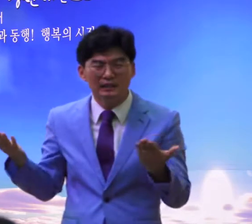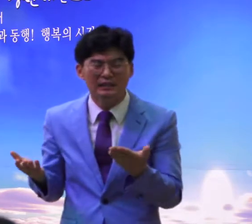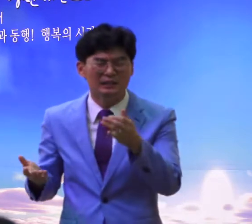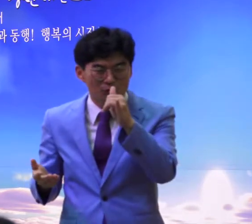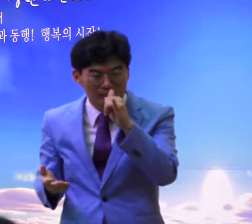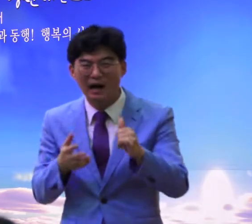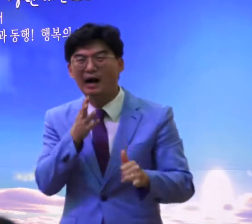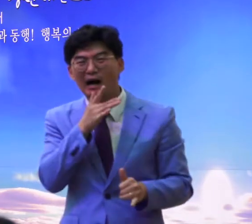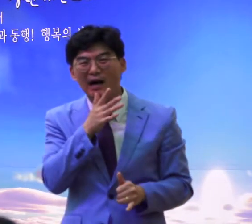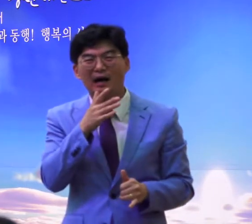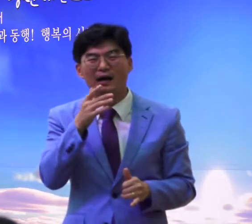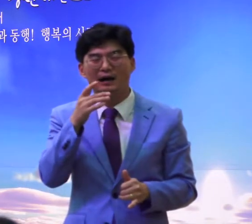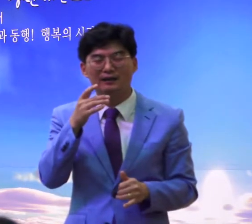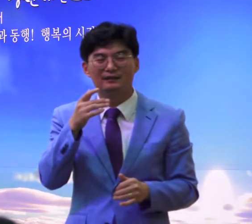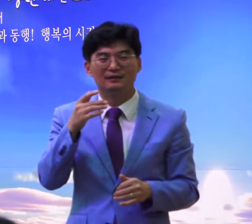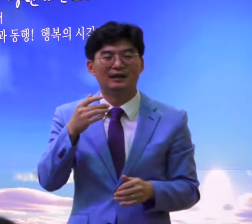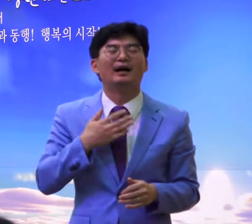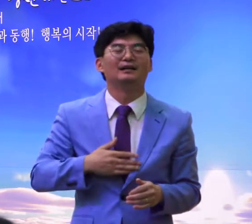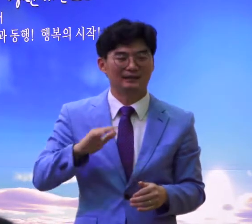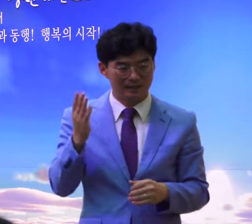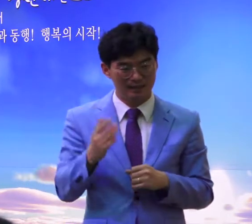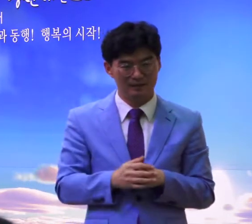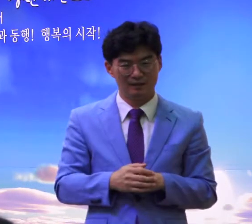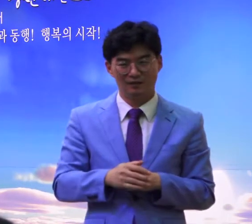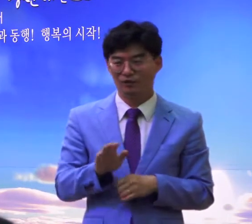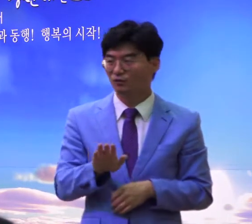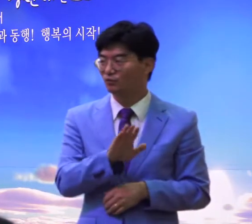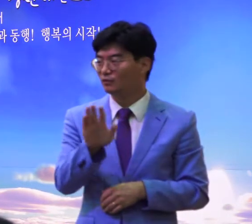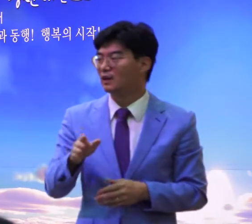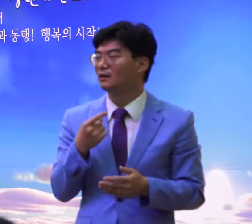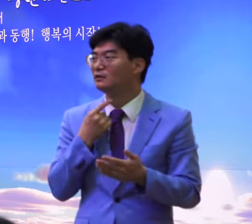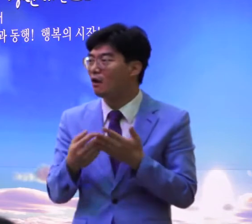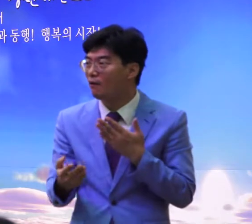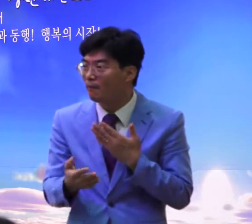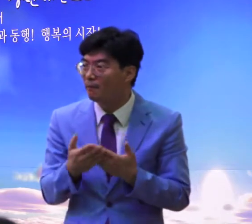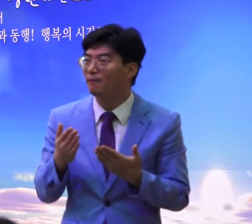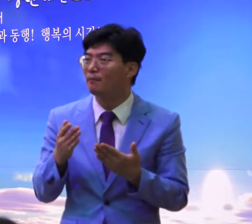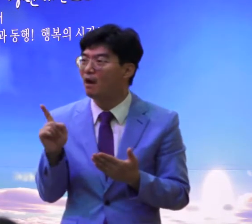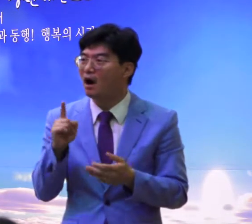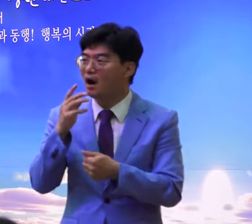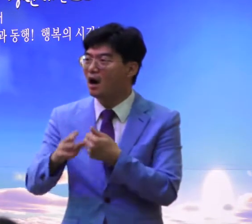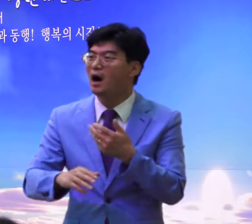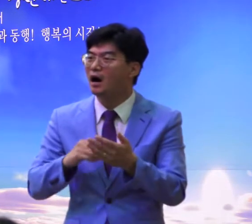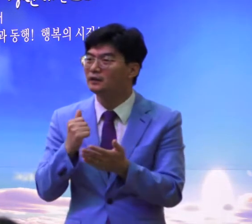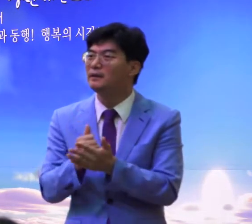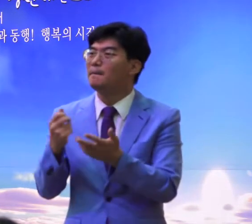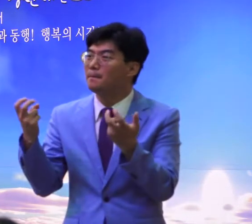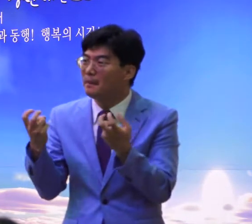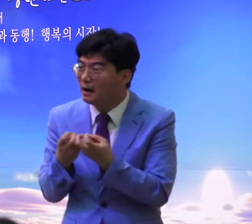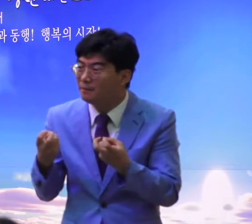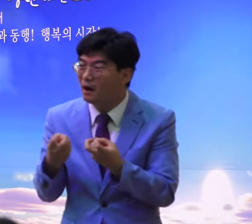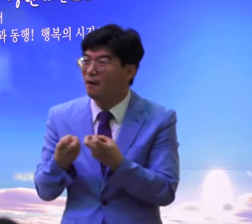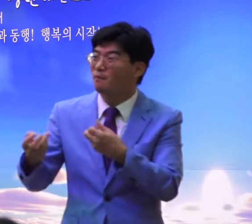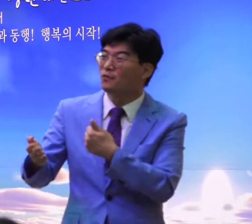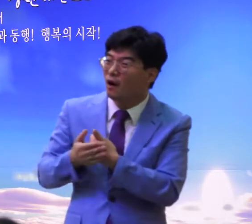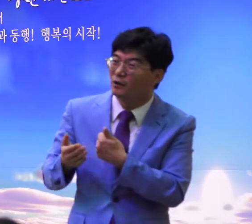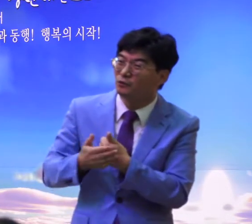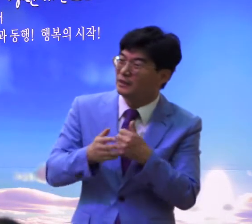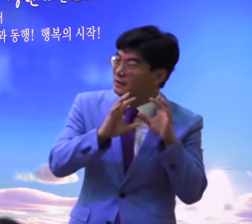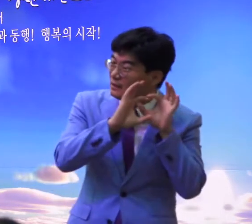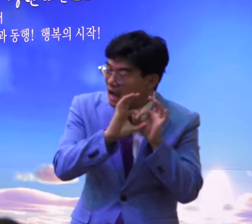가장 최선의 방법이라는 것을 우리는 경험하면서도 왜 그렇게 또 삶 속에서 넘어지고 쓰러지고 믿지